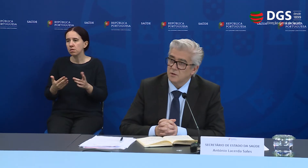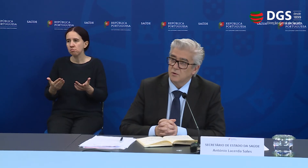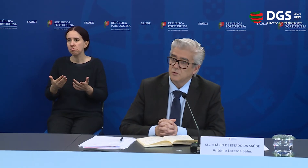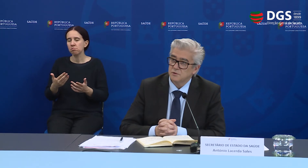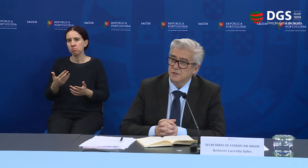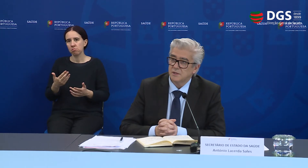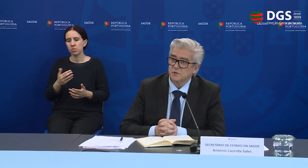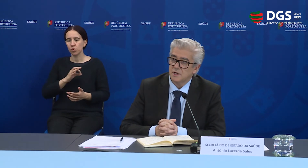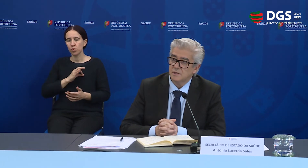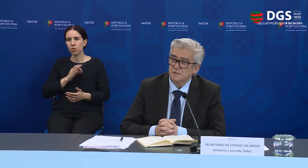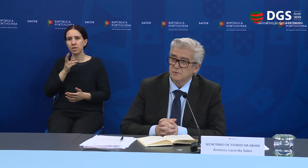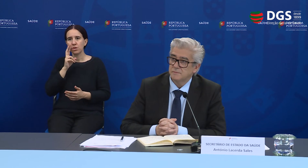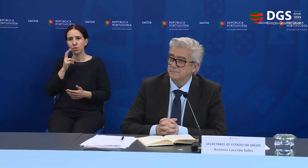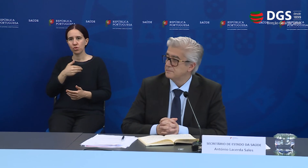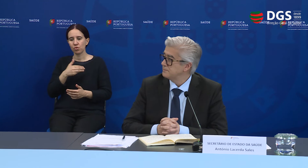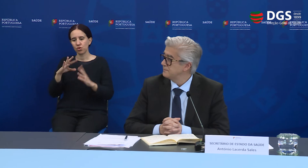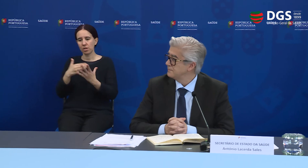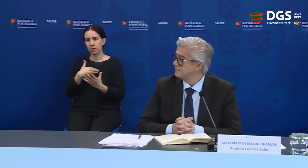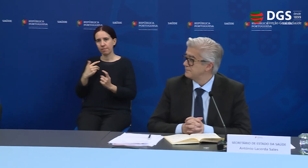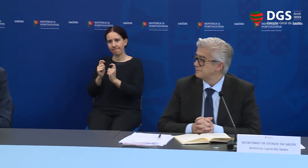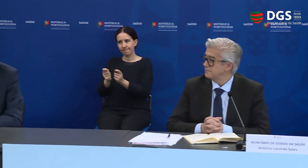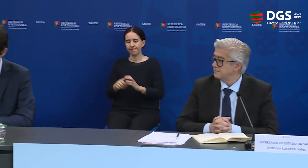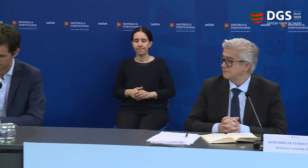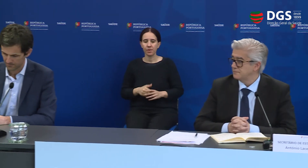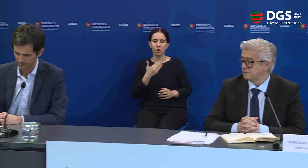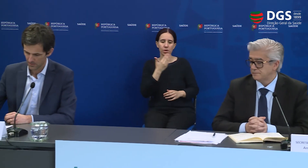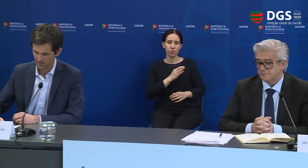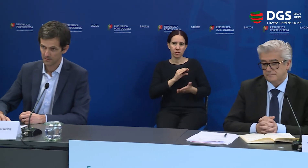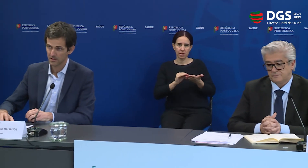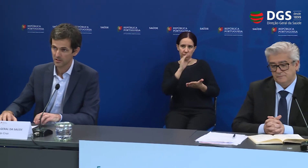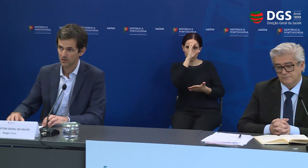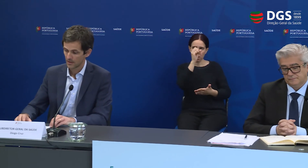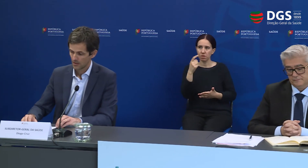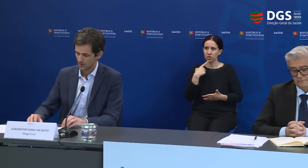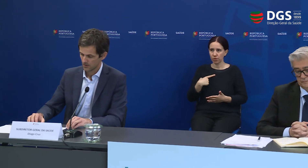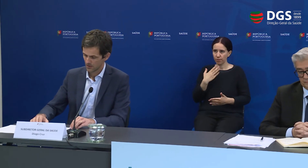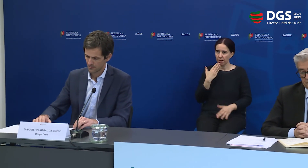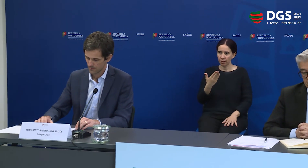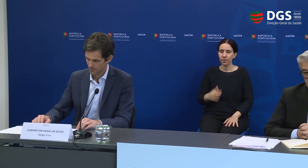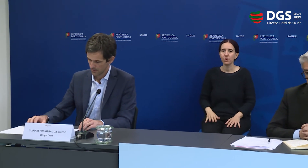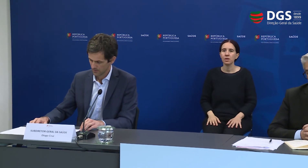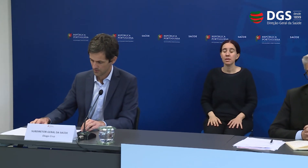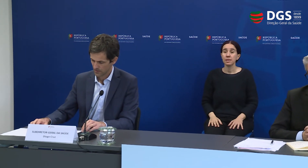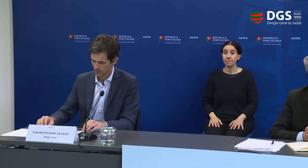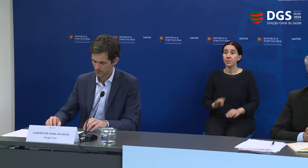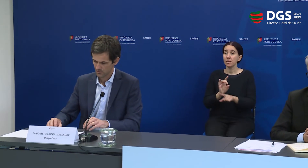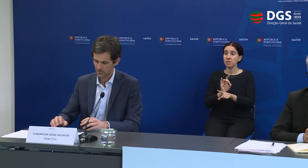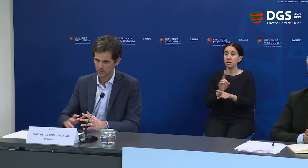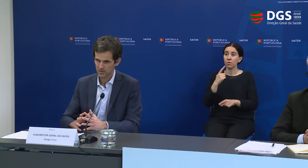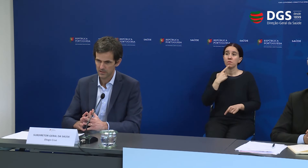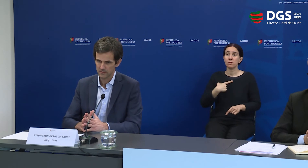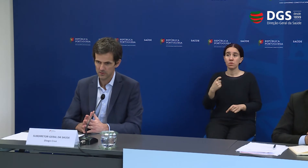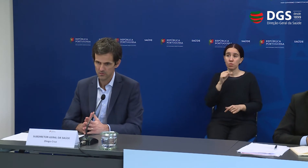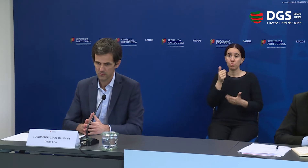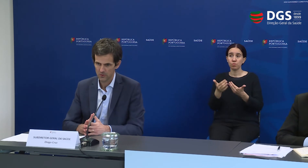repartia com o senhor diretor-geral de saúde não ligasse assim o estado não ligado porque estão em relação à